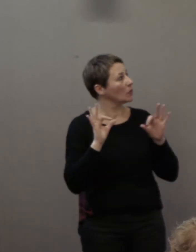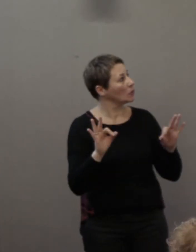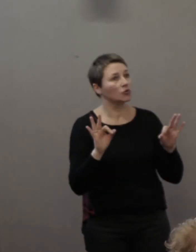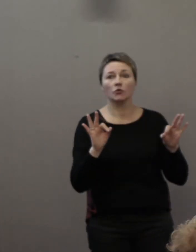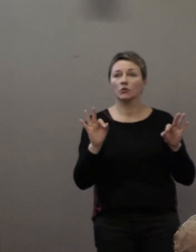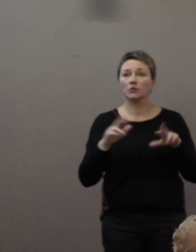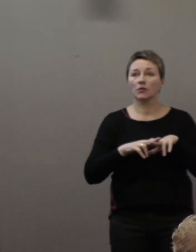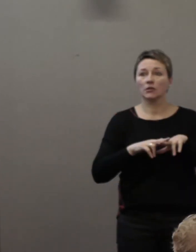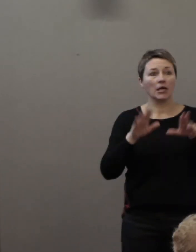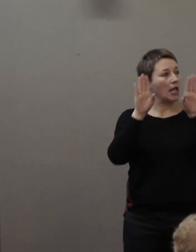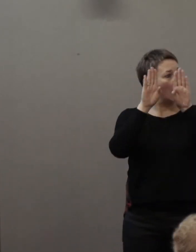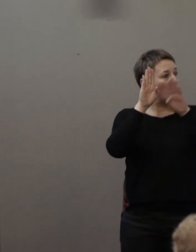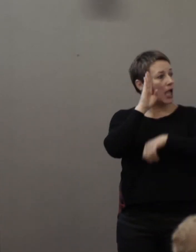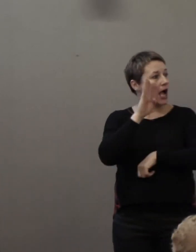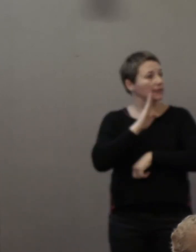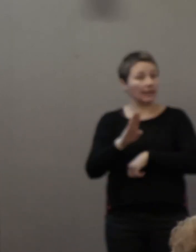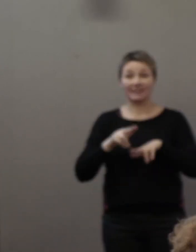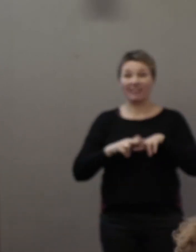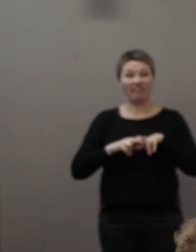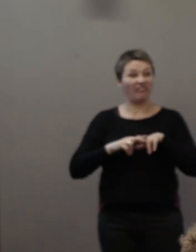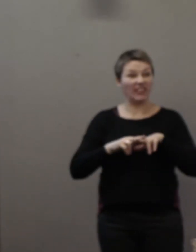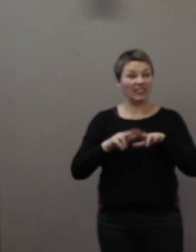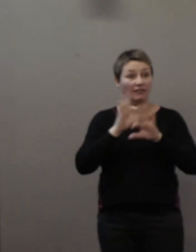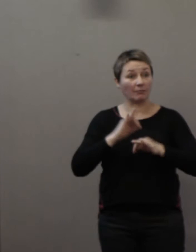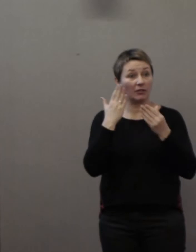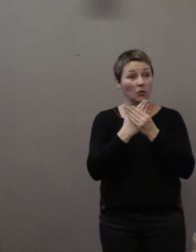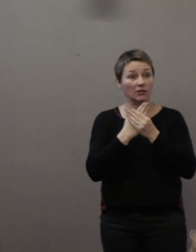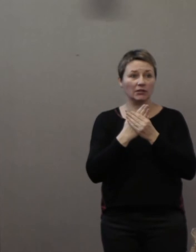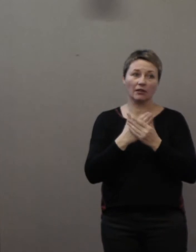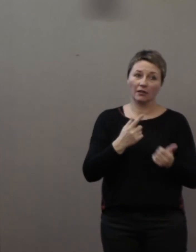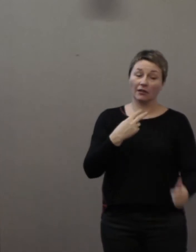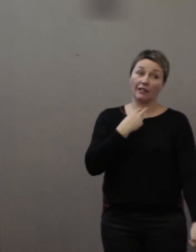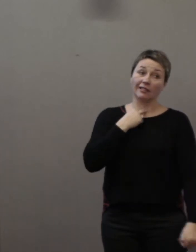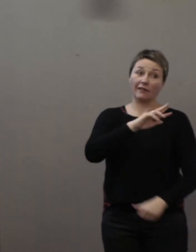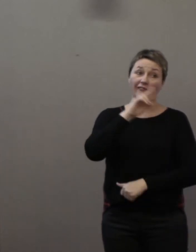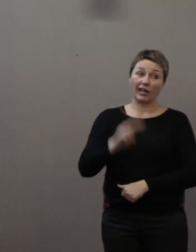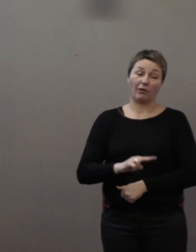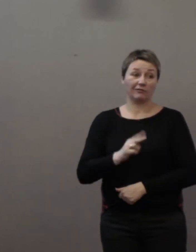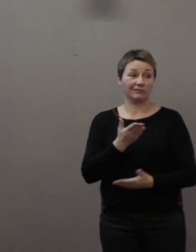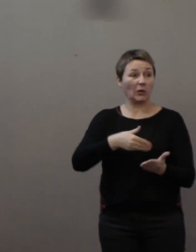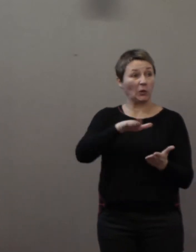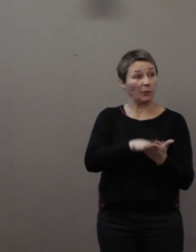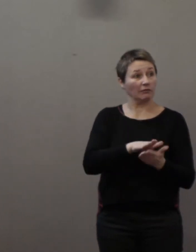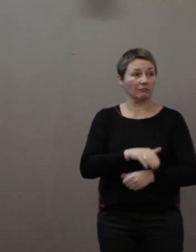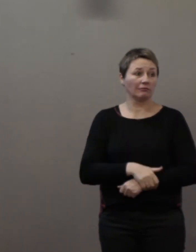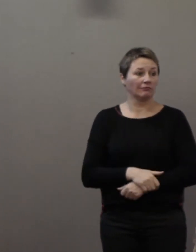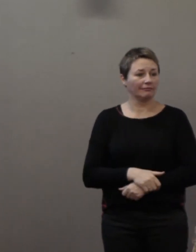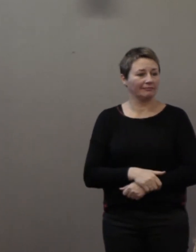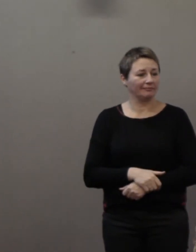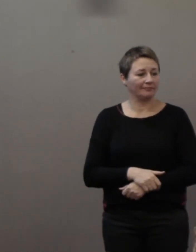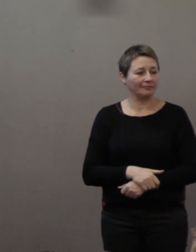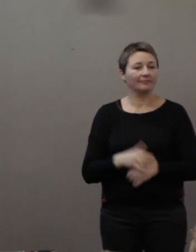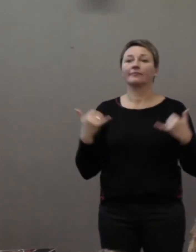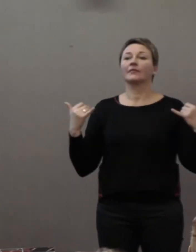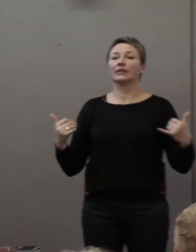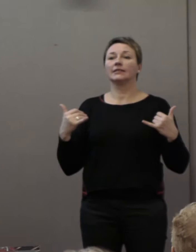aucune réalisation alsacienne dans ce que je vais vous annoncer. Donc j'ai été doublement pris en otage. Voilà. Donc, et ici,